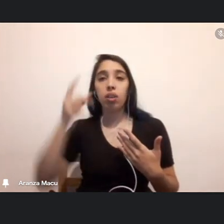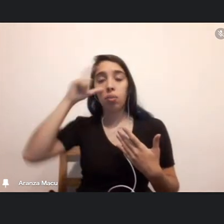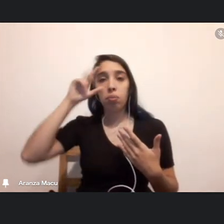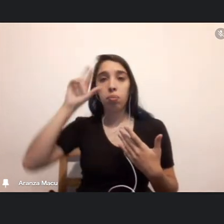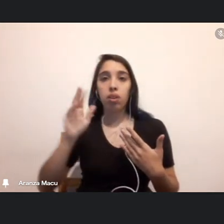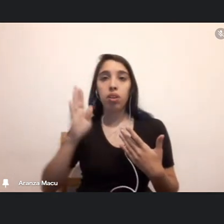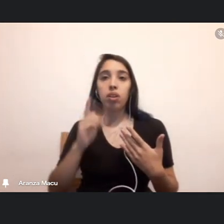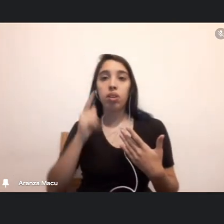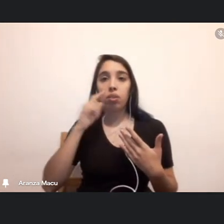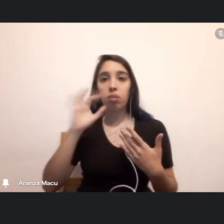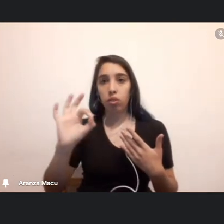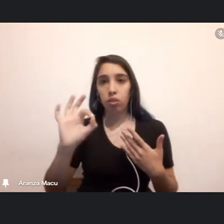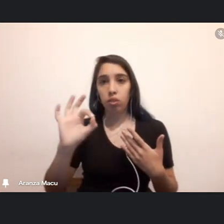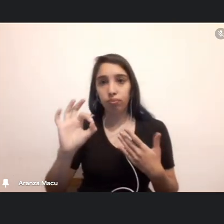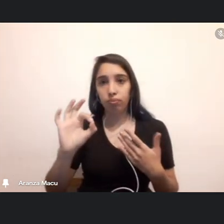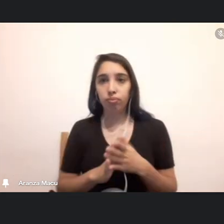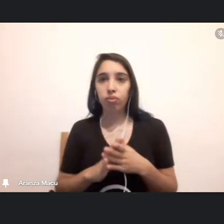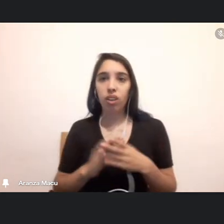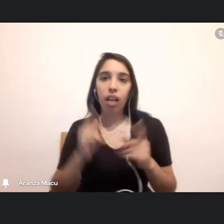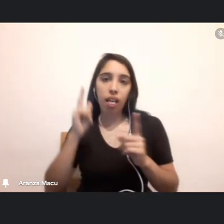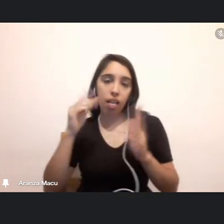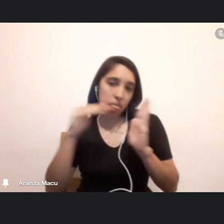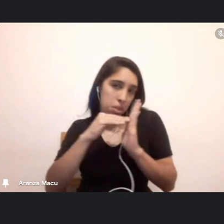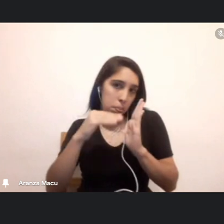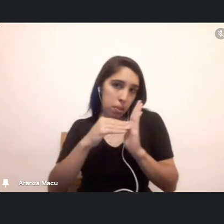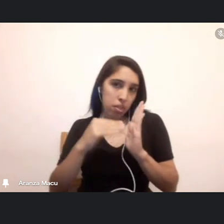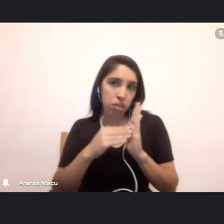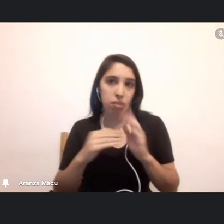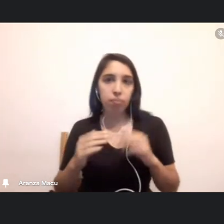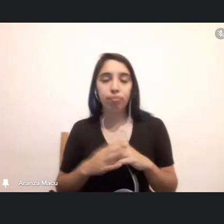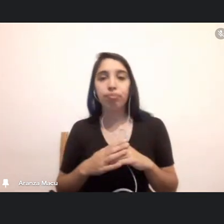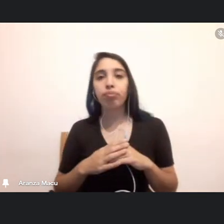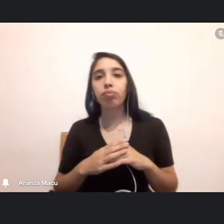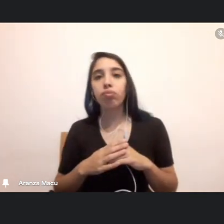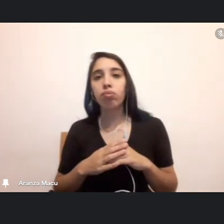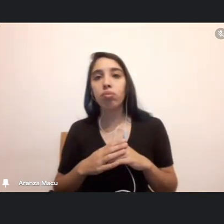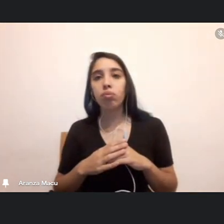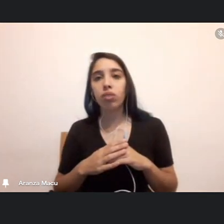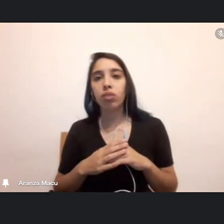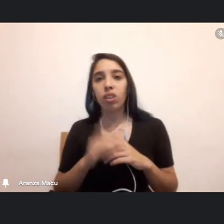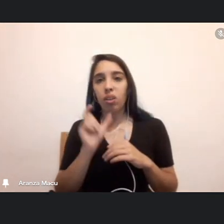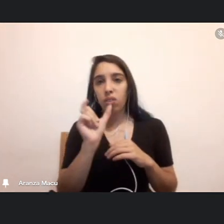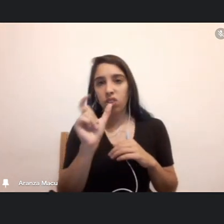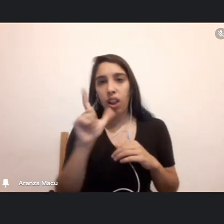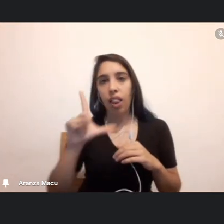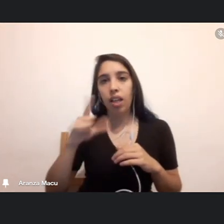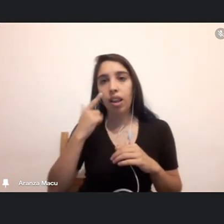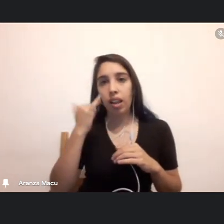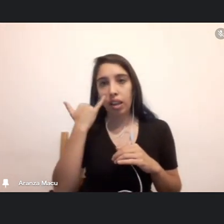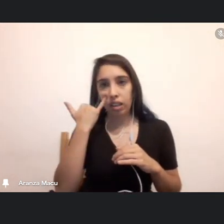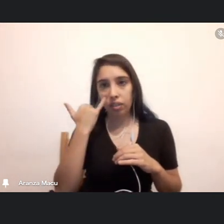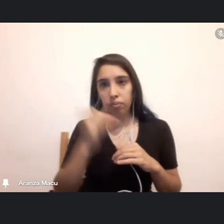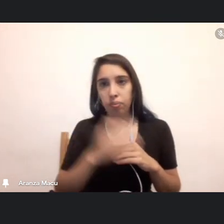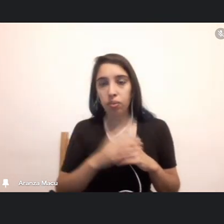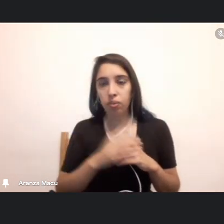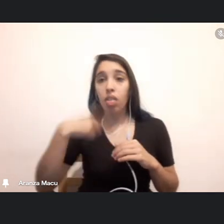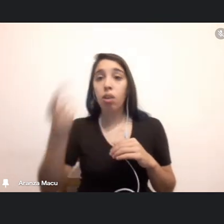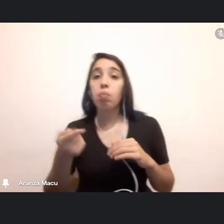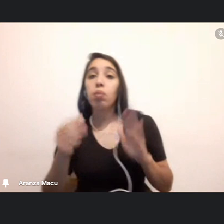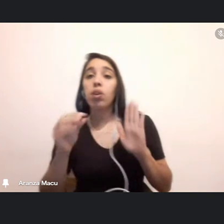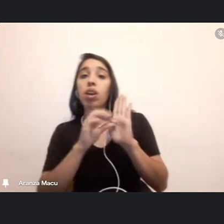Depende cómo lo analicen, puede ser el li. Y challenges, esta puede ser verbo